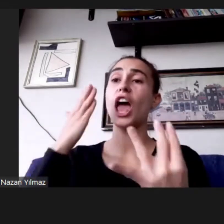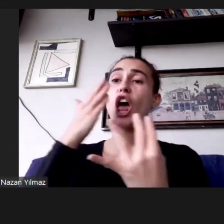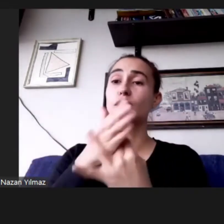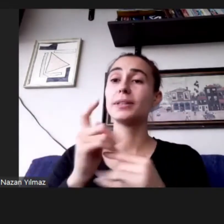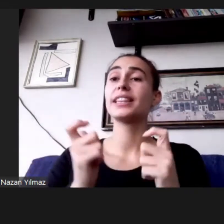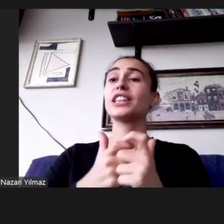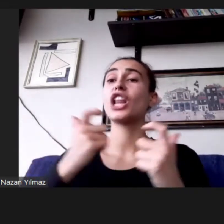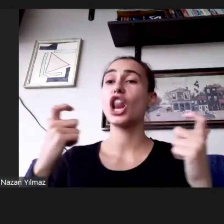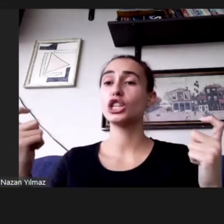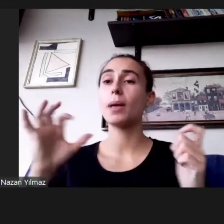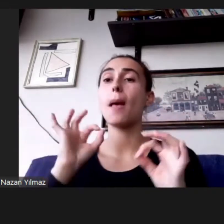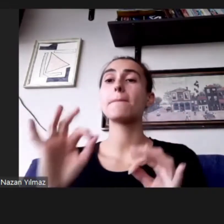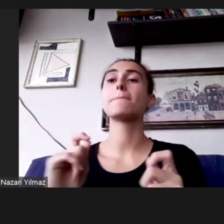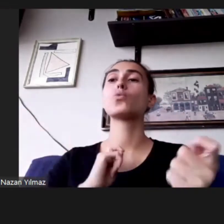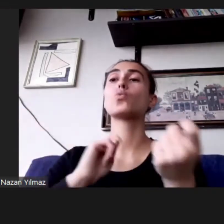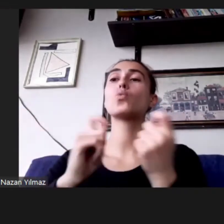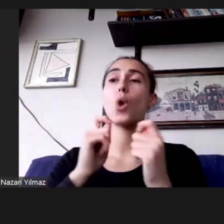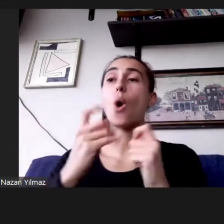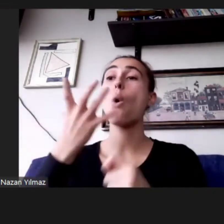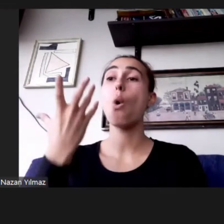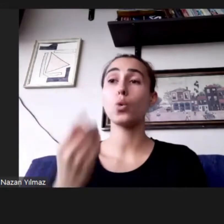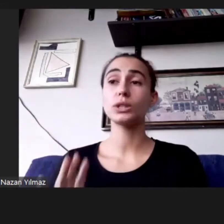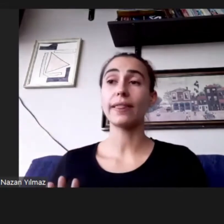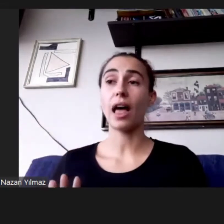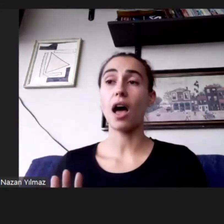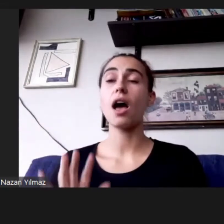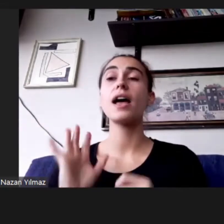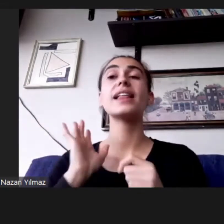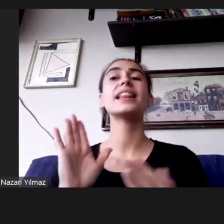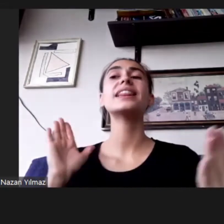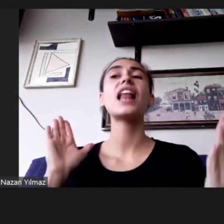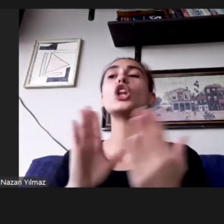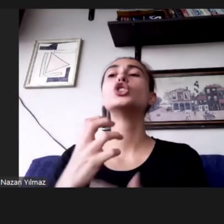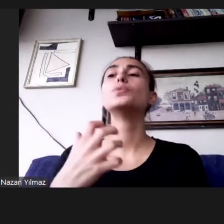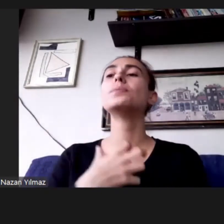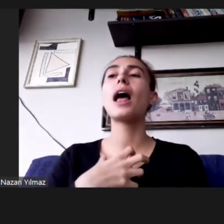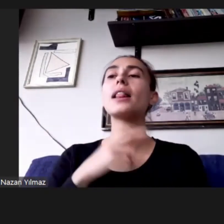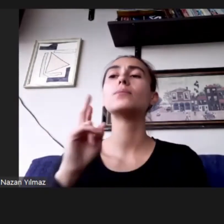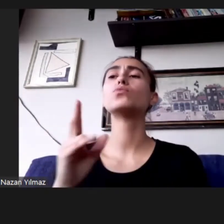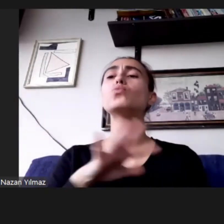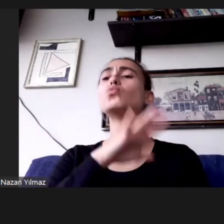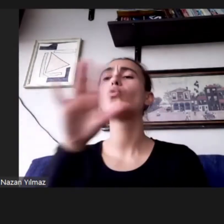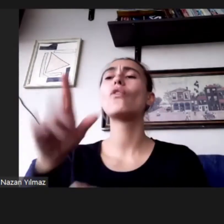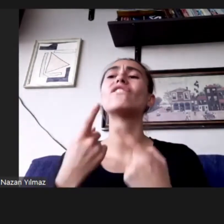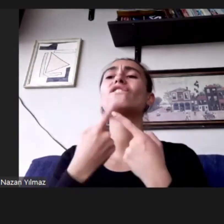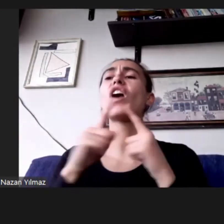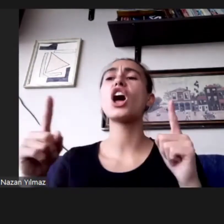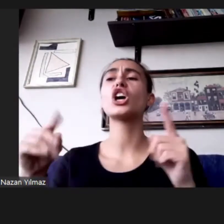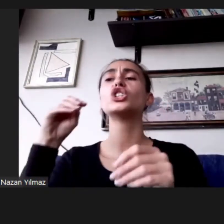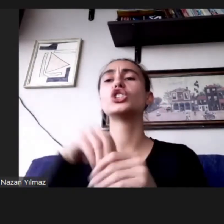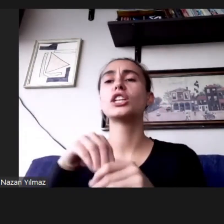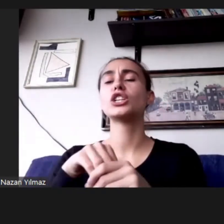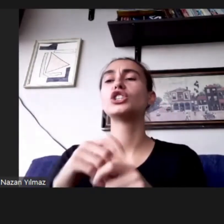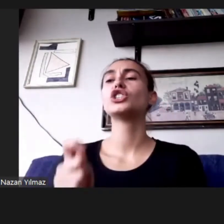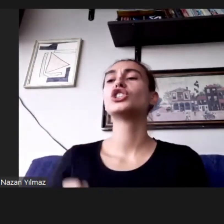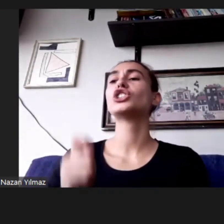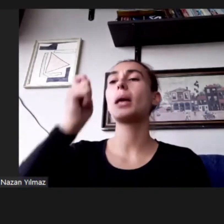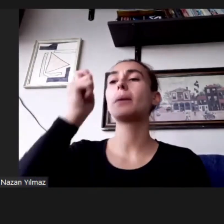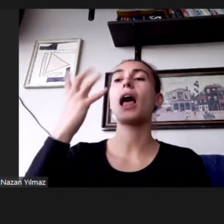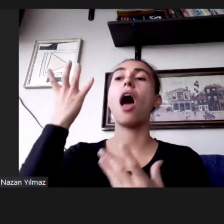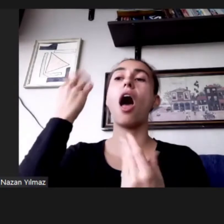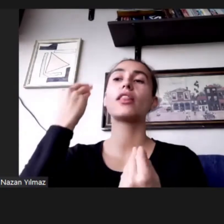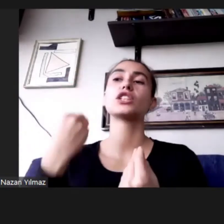gelişmiş ve kullanılagelmiş olsa da yaklaşımın kendisi tüm farklılıkları içeren bir şemsiye anlayış sunuyor